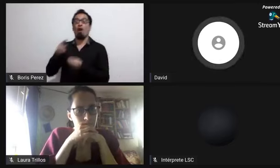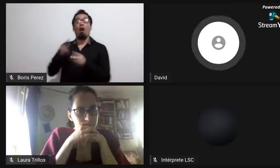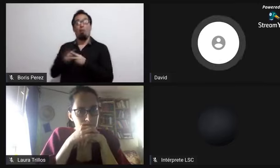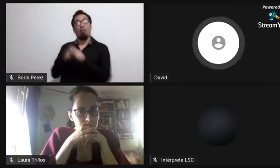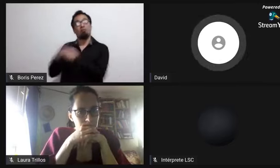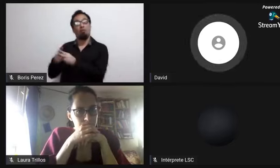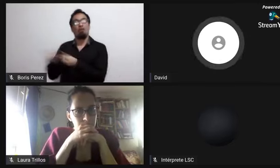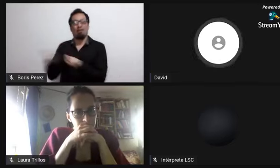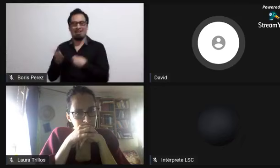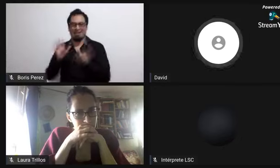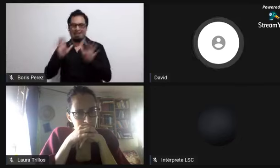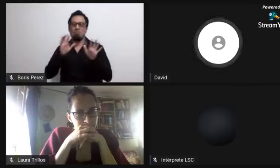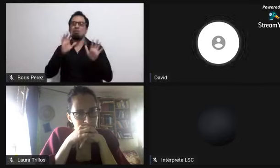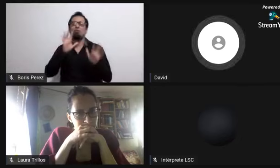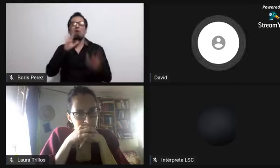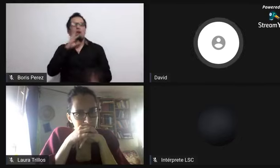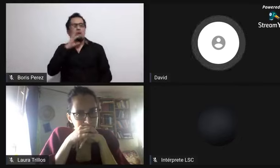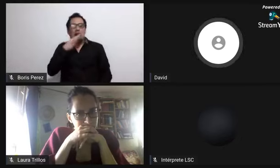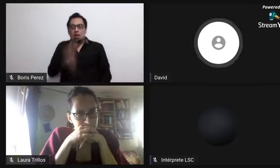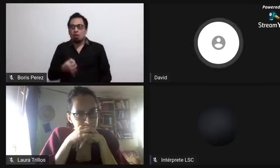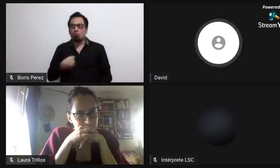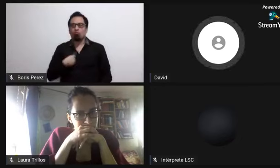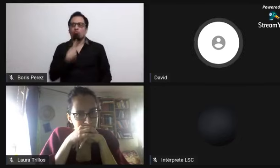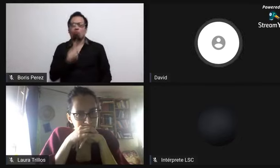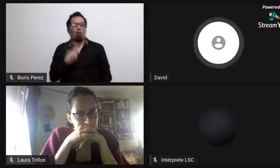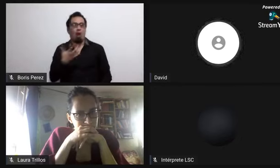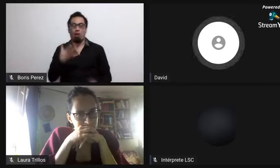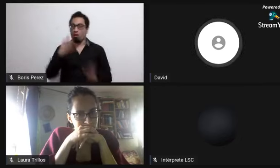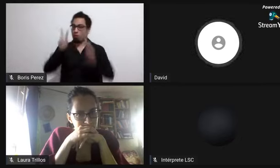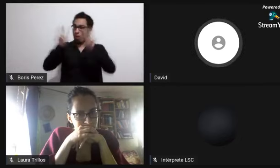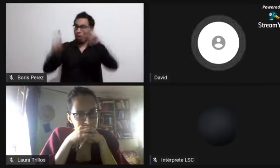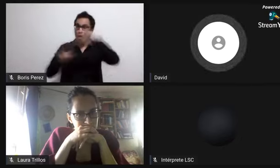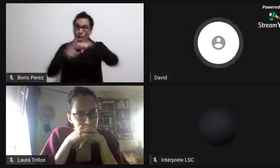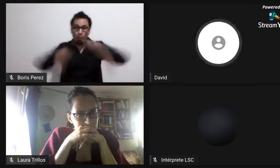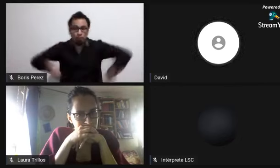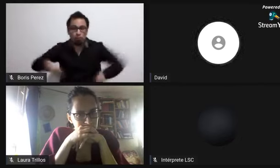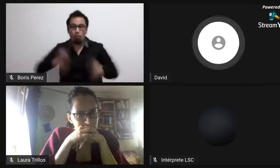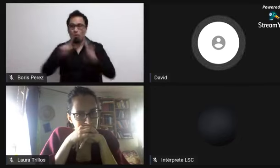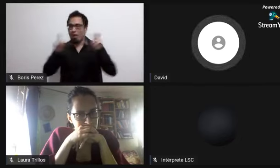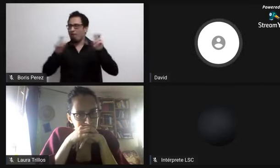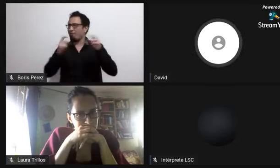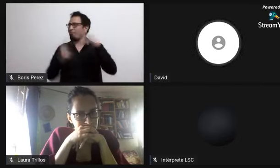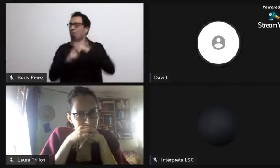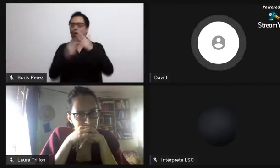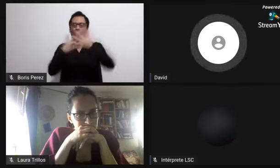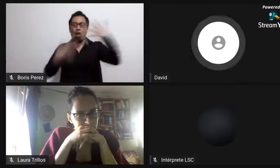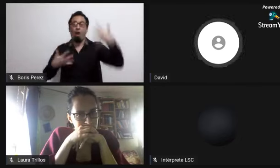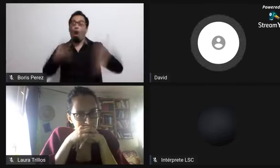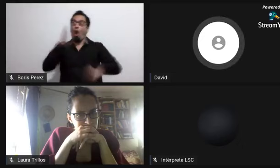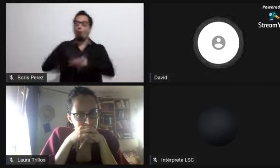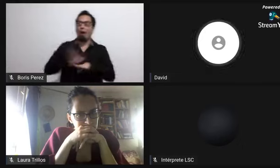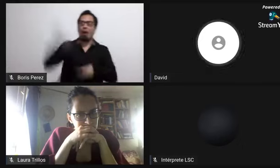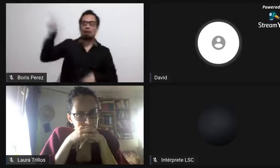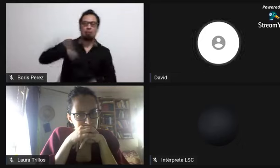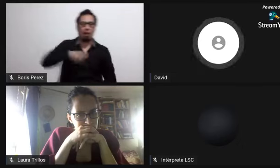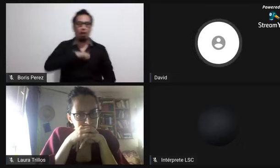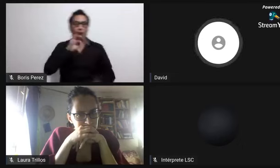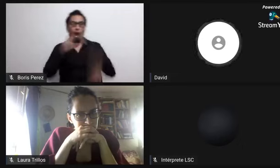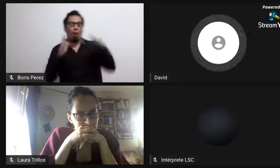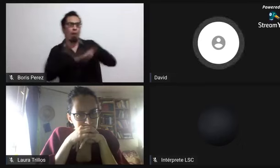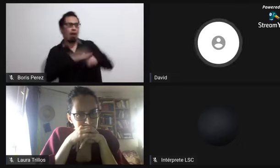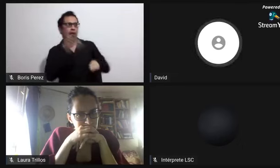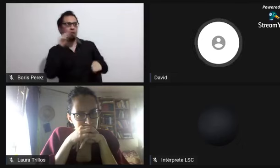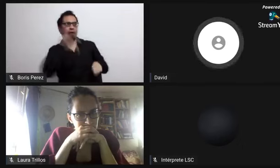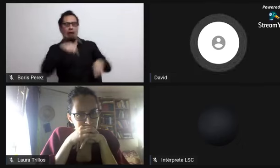Y hay unos periodos de tiempo en la historia en la que pues se gestan algunos préstamos, algunos